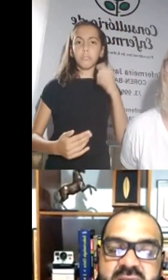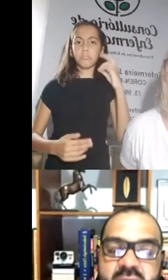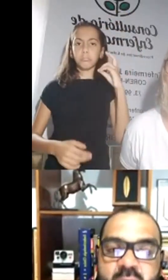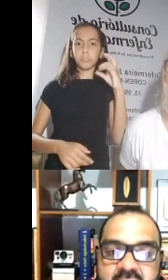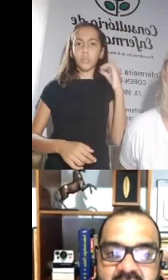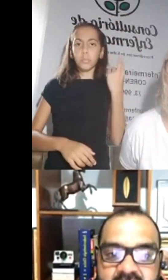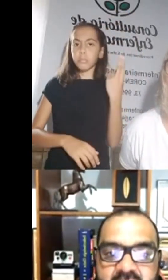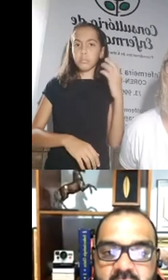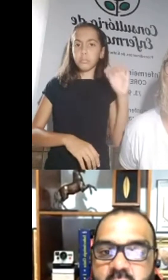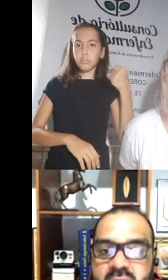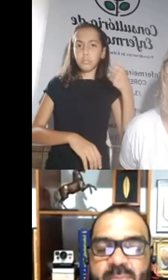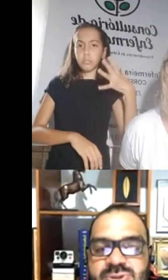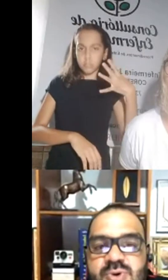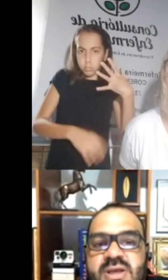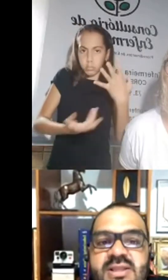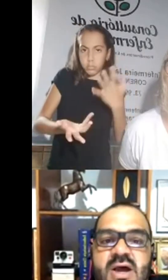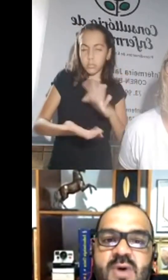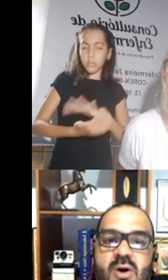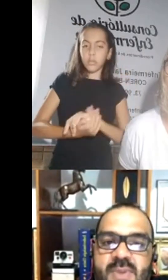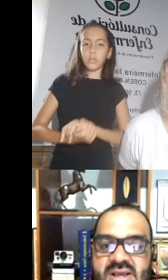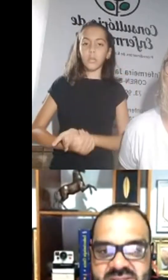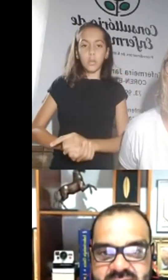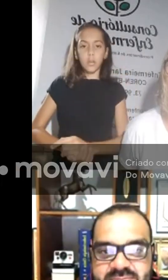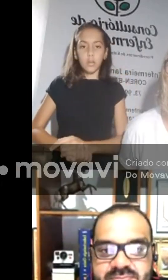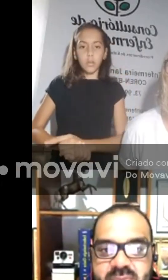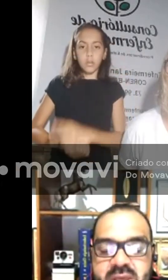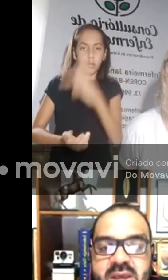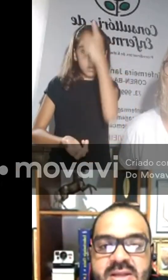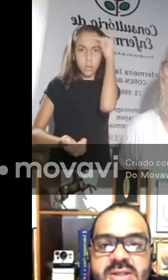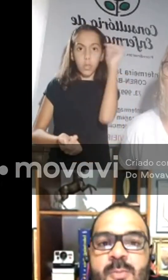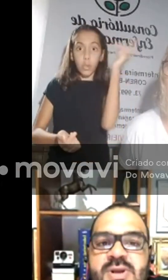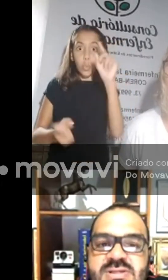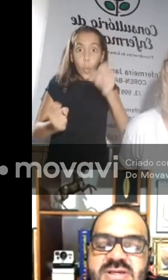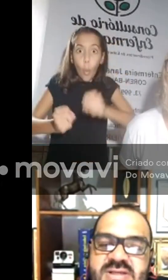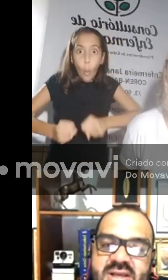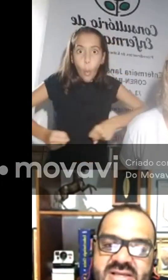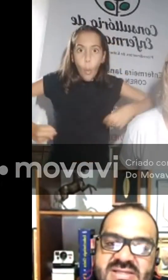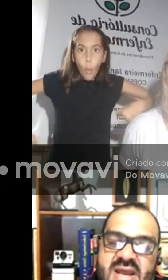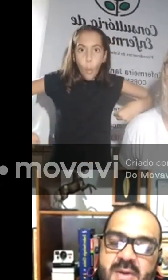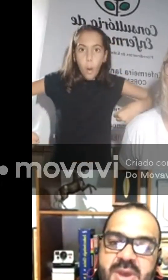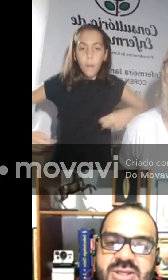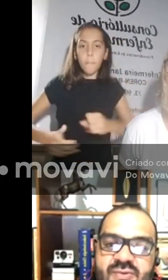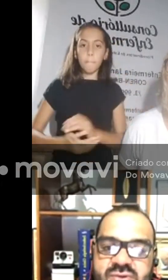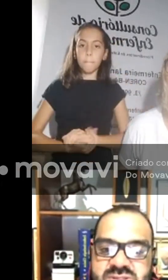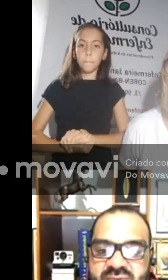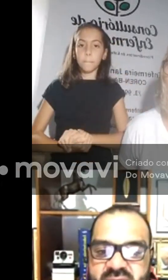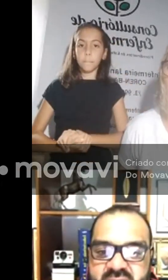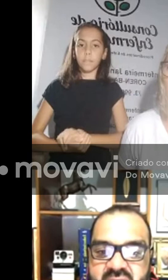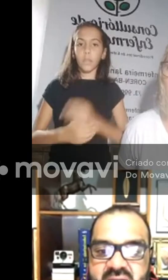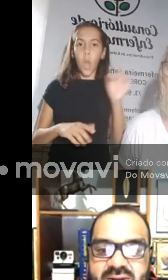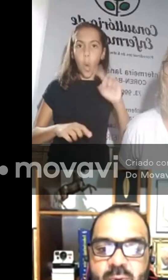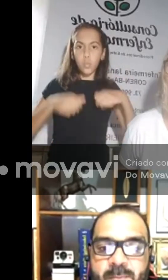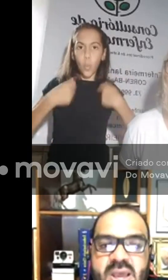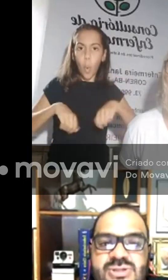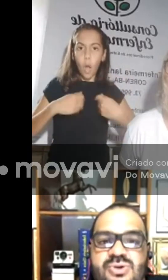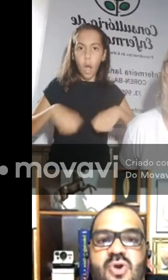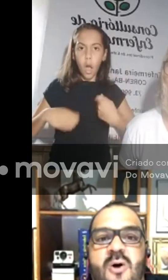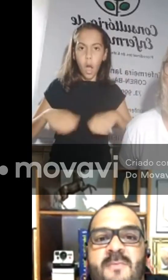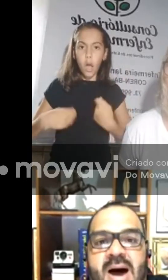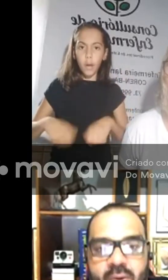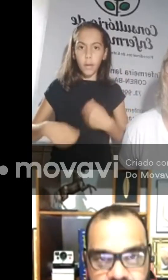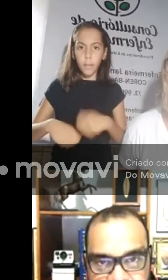você iguala a qualquer pessoa que não é obesa. Não precisa necessariamente você ficar no